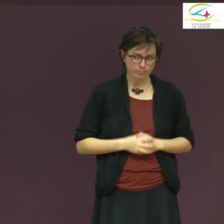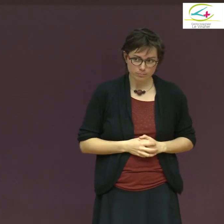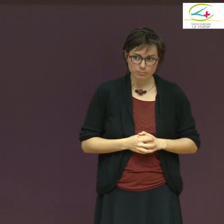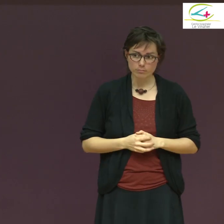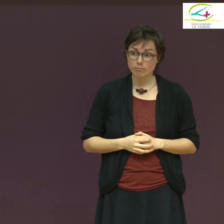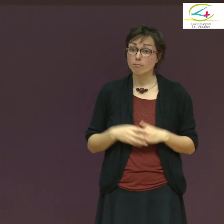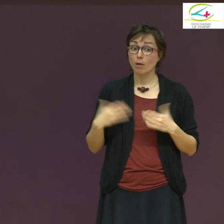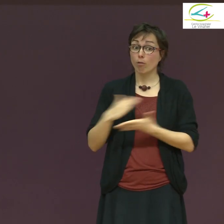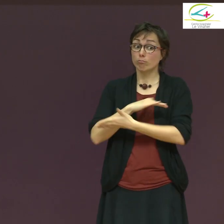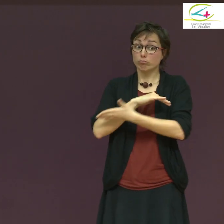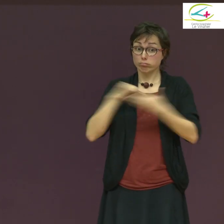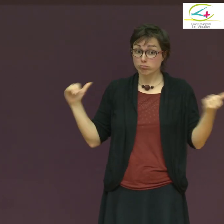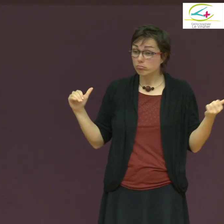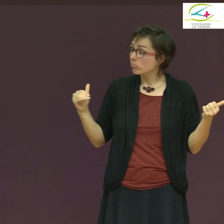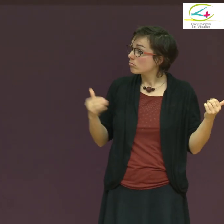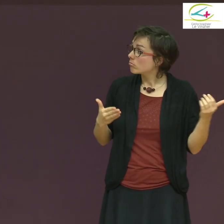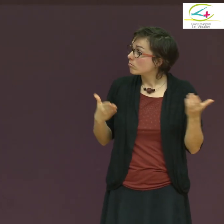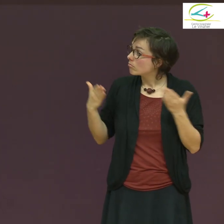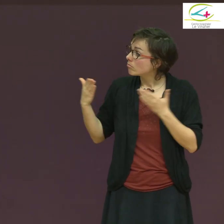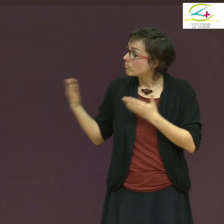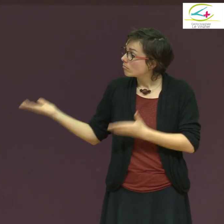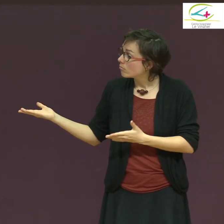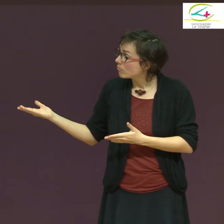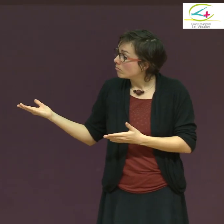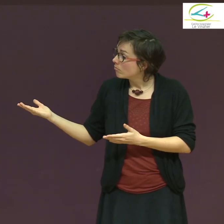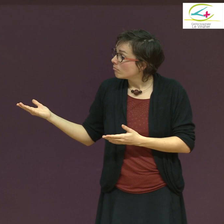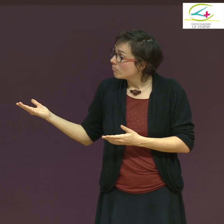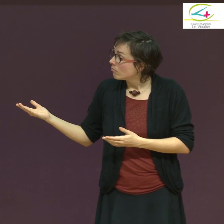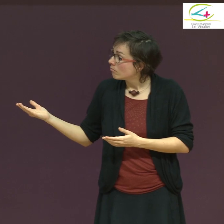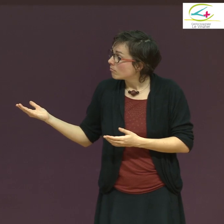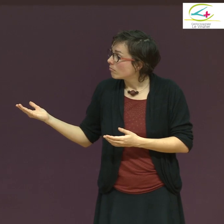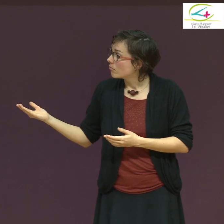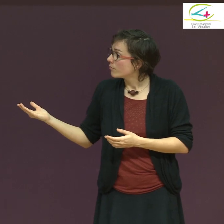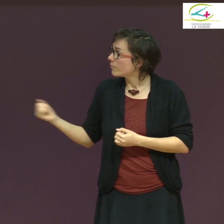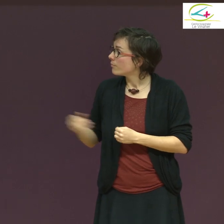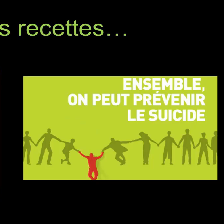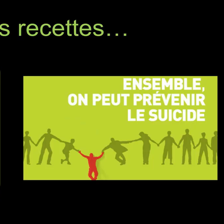On va te laisser la parole quand même au bout d'un moment. Non, vas-y. Voilà.